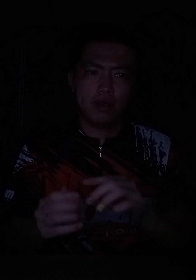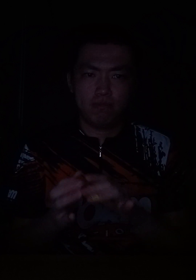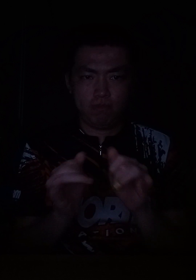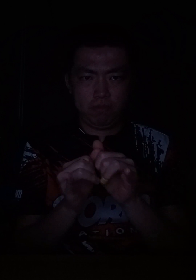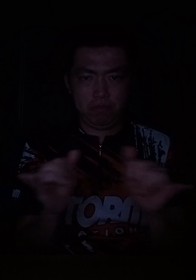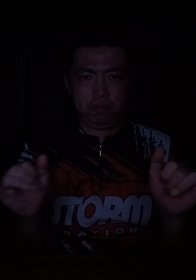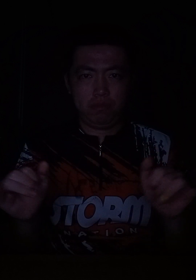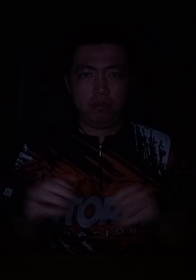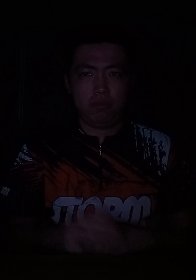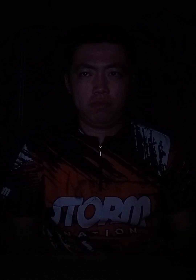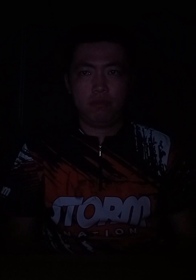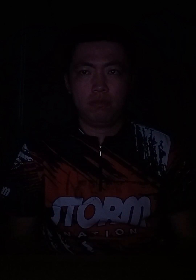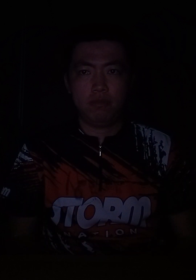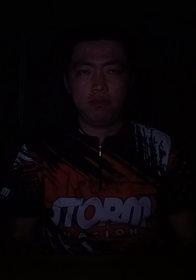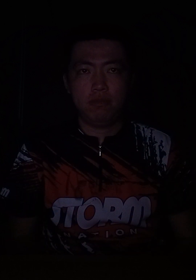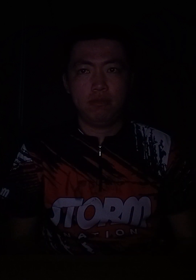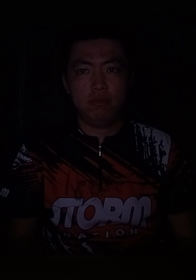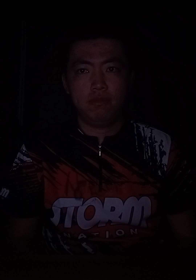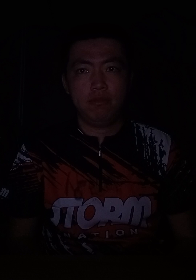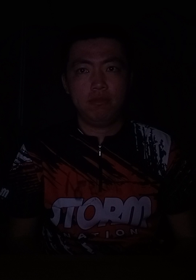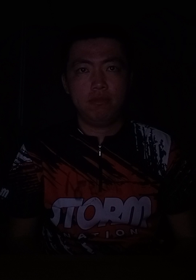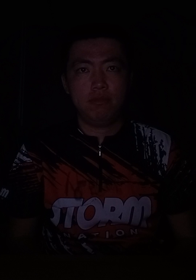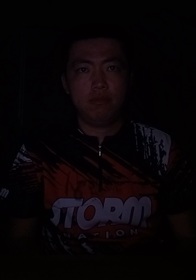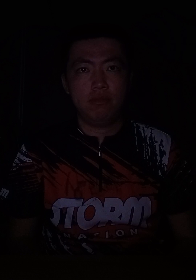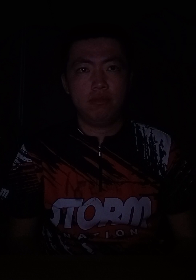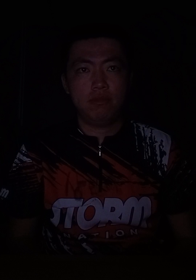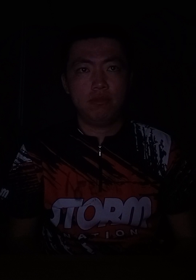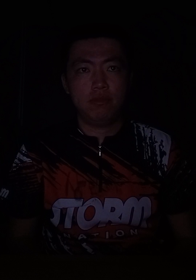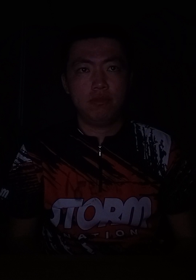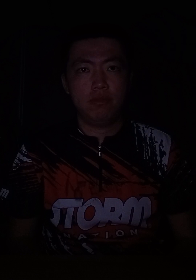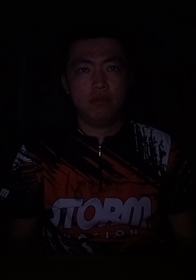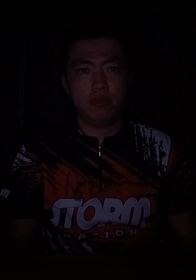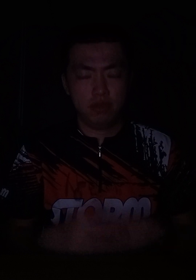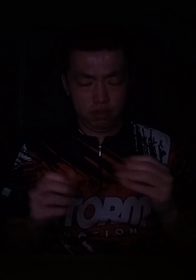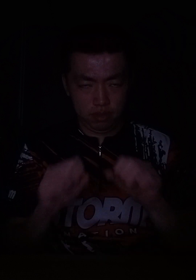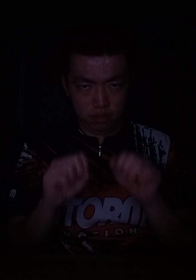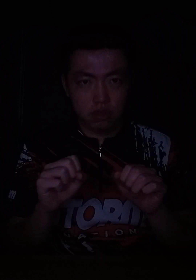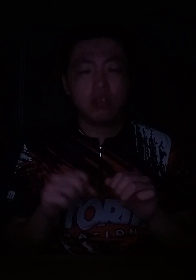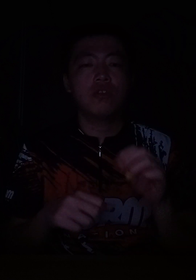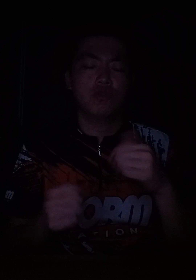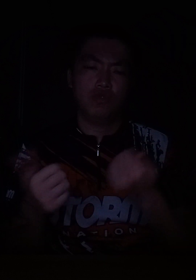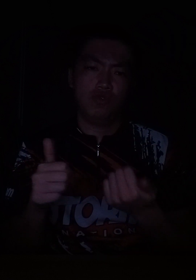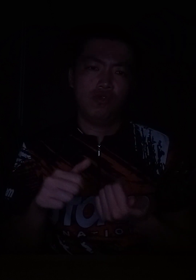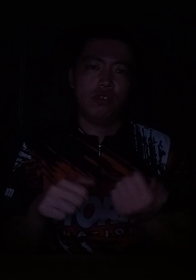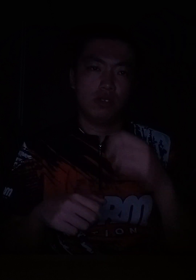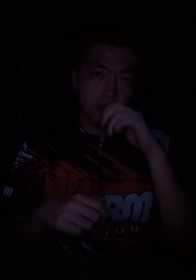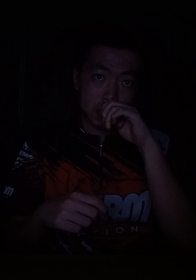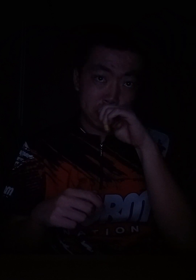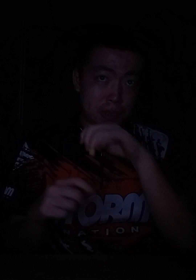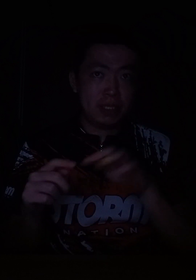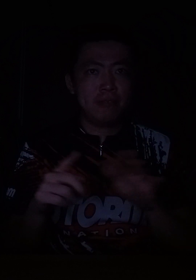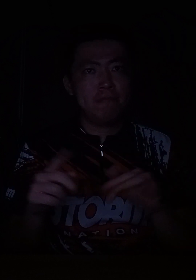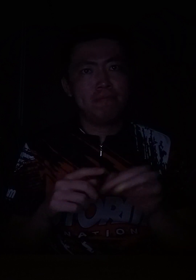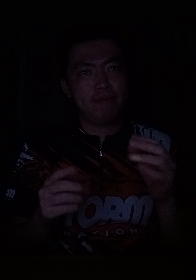있습니다. KBS 뉴스 황다혜입니다. 황 기자, 한 사람이 일하다 숨졌는데도 작업 환경이 그대로라는